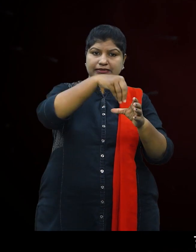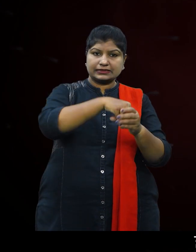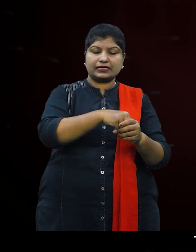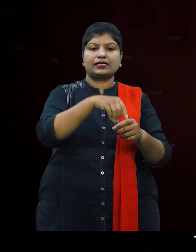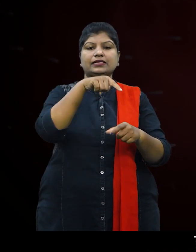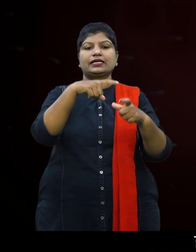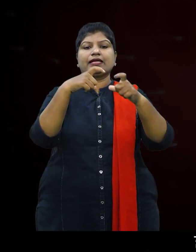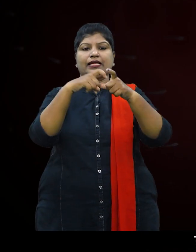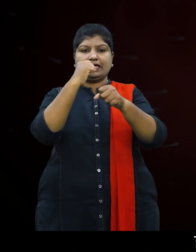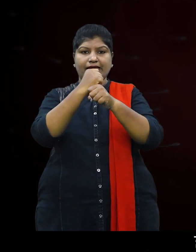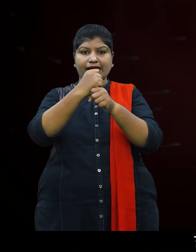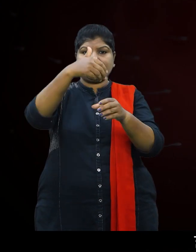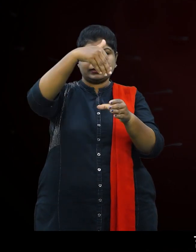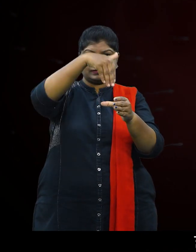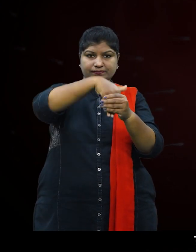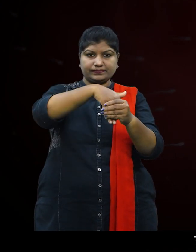ईर के अंडे में डाला गया,